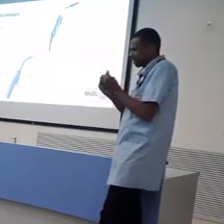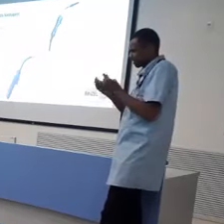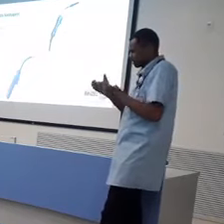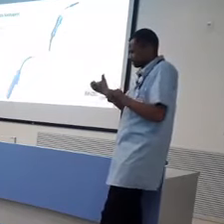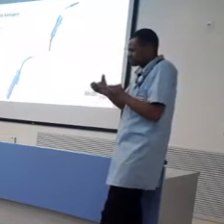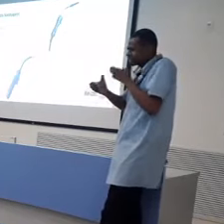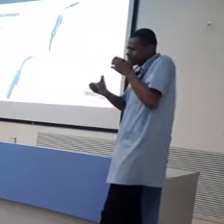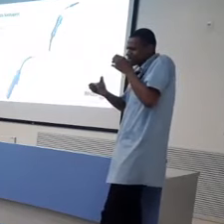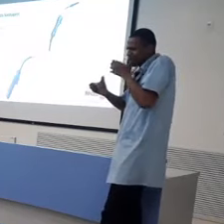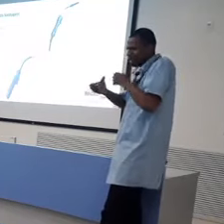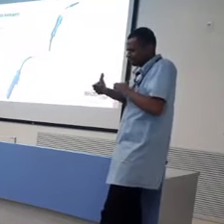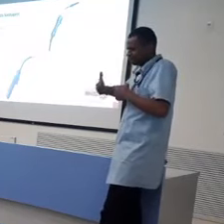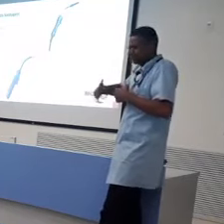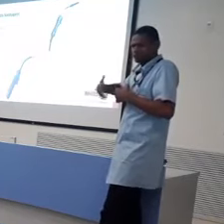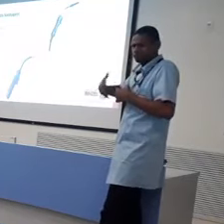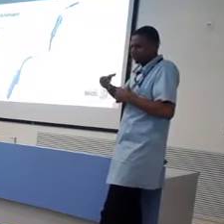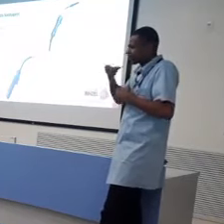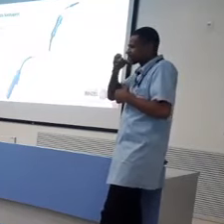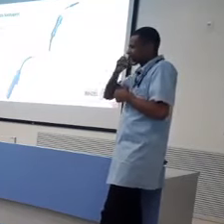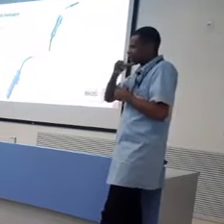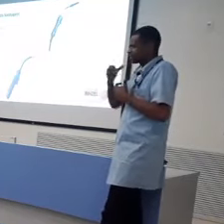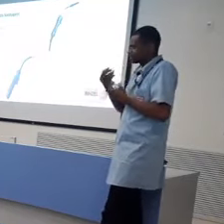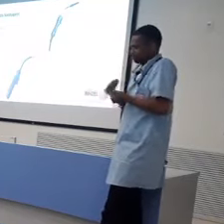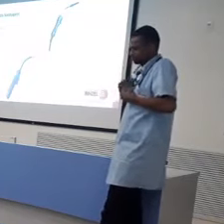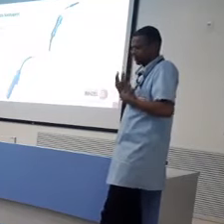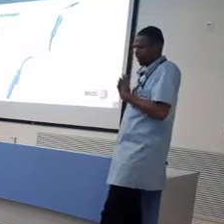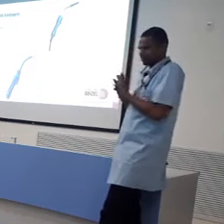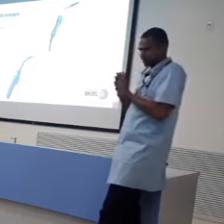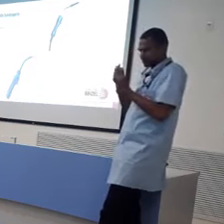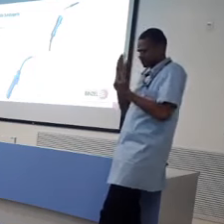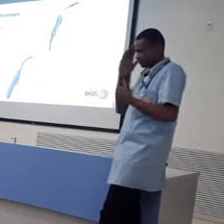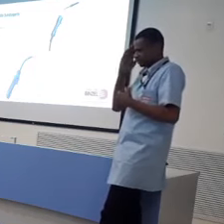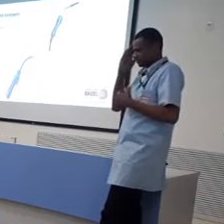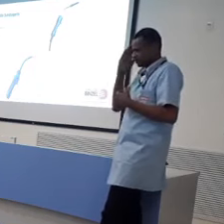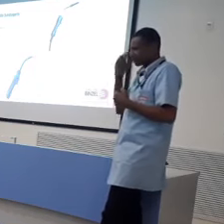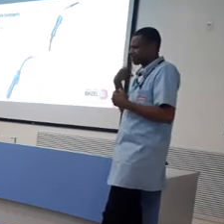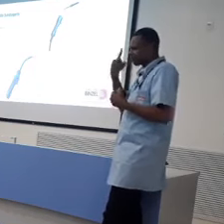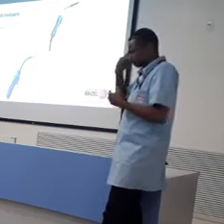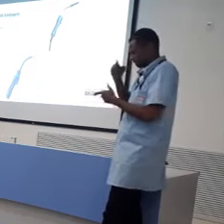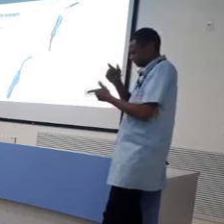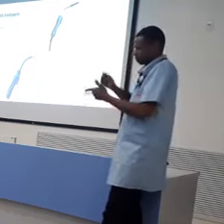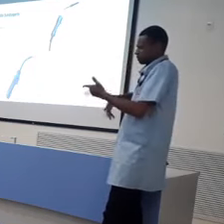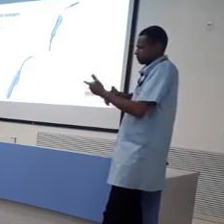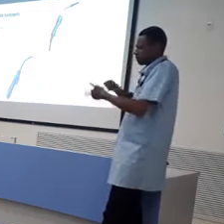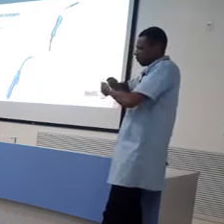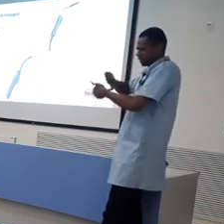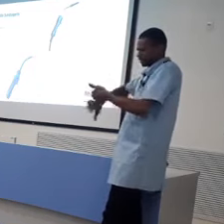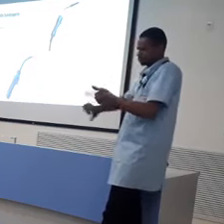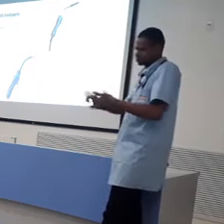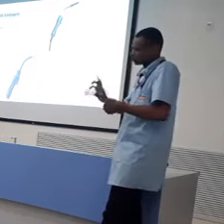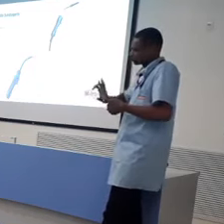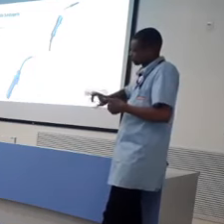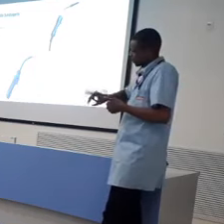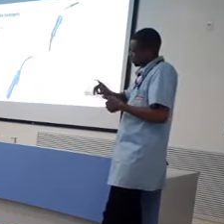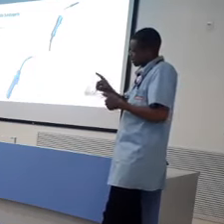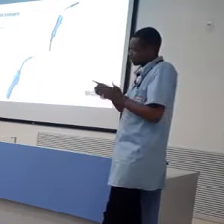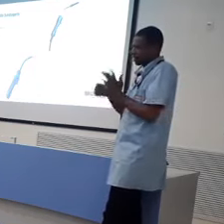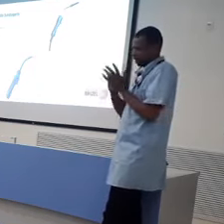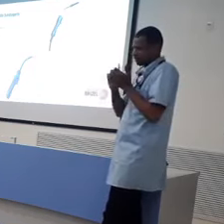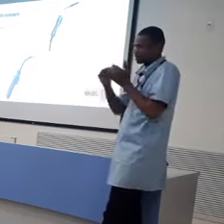esquentar. Ela não é feita para aquele trabalho. O cara fala, pô, a tocha não presta, né? É que a tocha não presta. Eu disse, cada